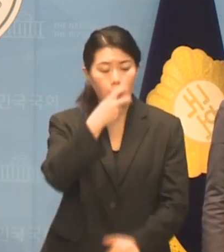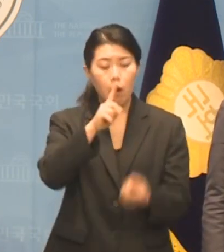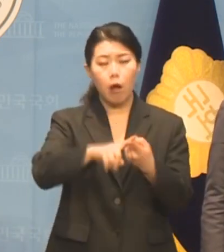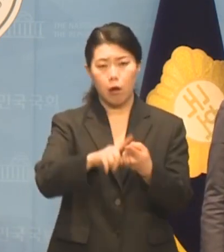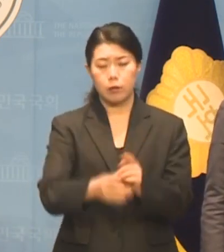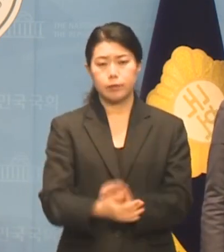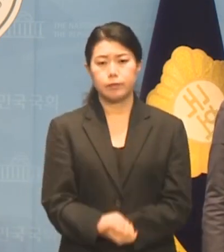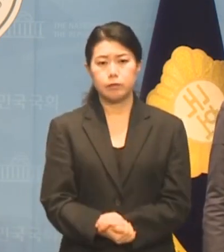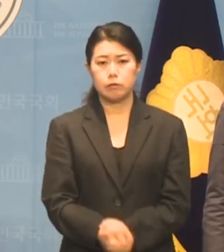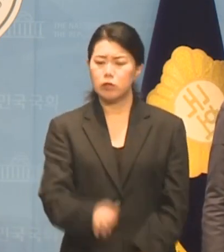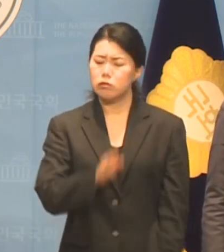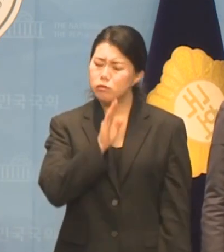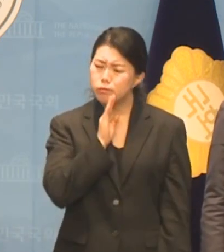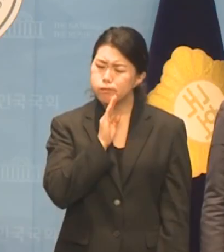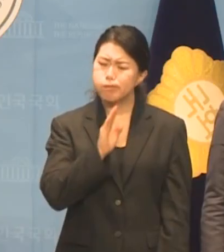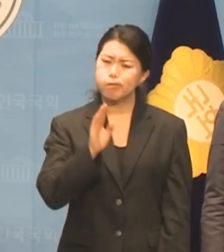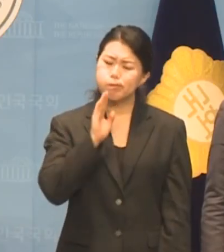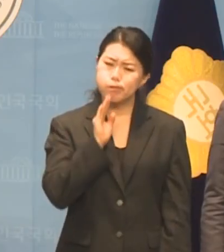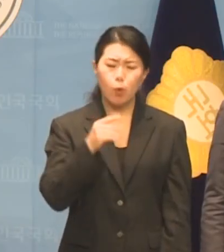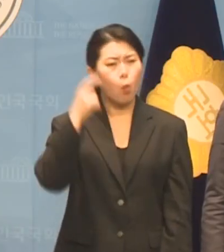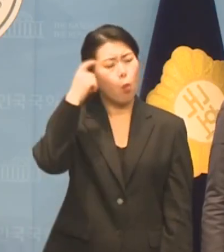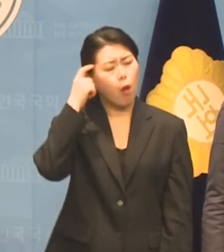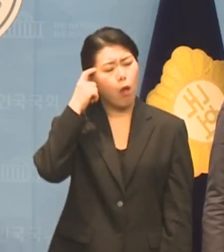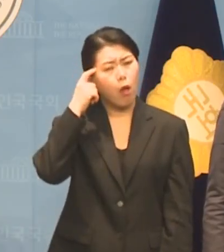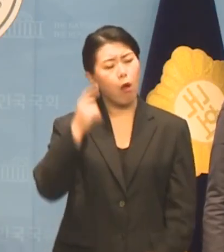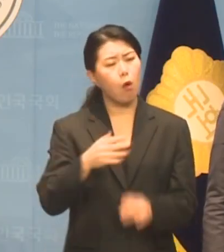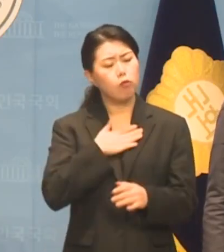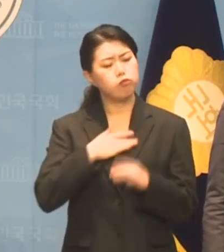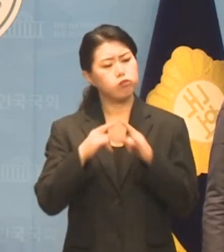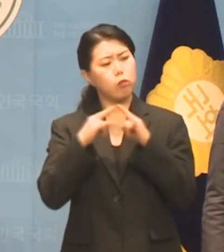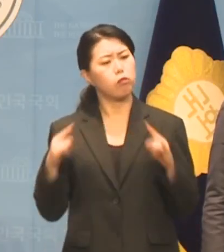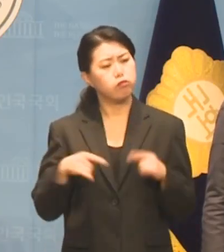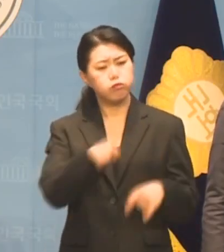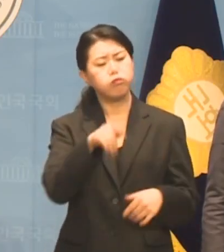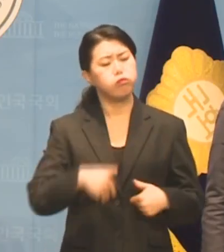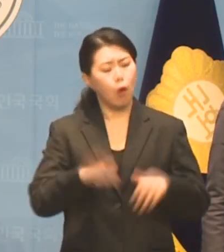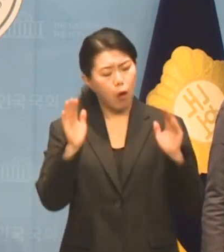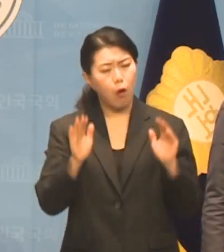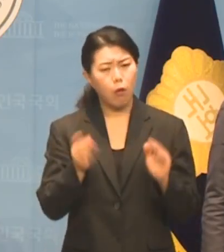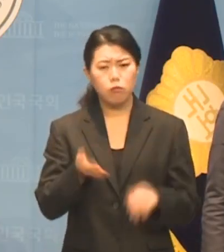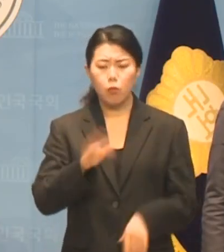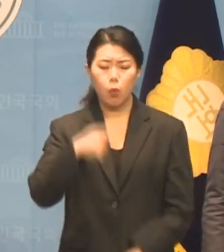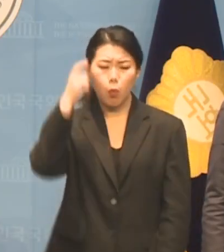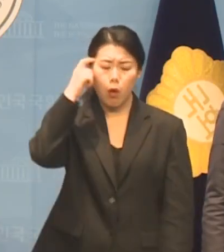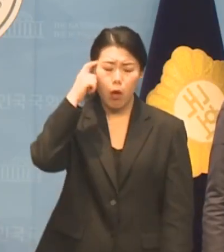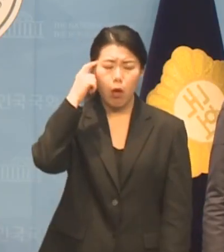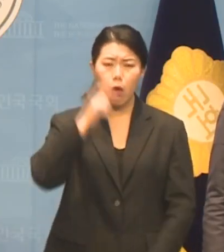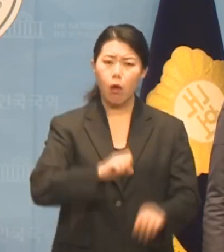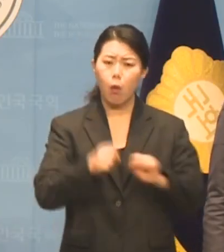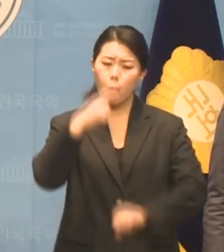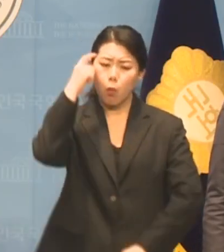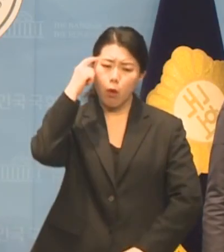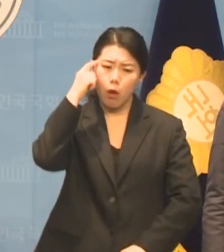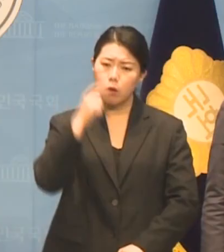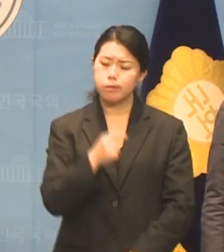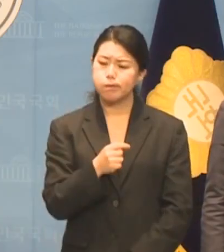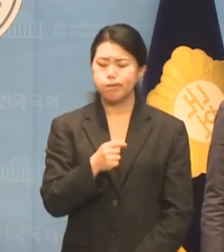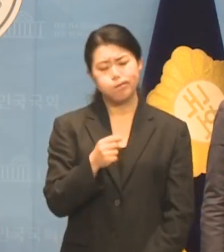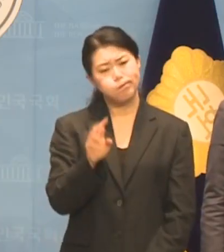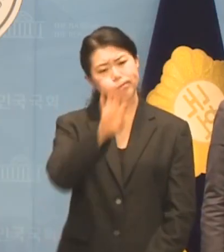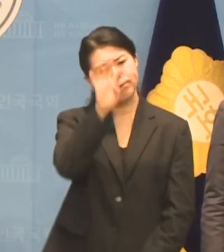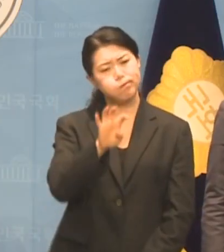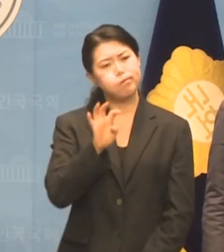대해 진짜 했나? 왜 했나? 우리 캠프에서는 필요가 없었는데 왜 했나? 라고 의문을 가질